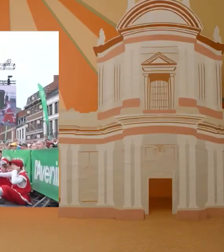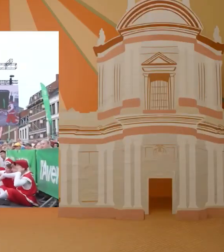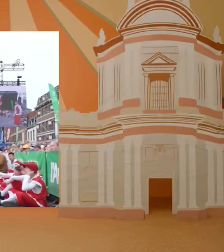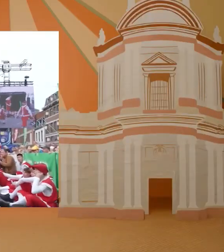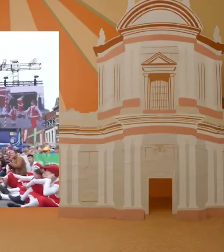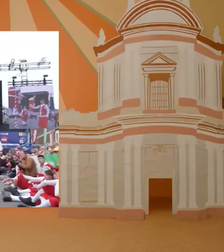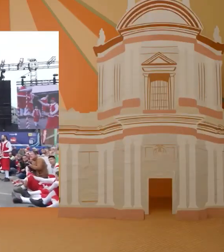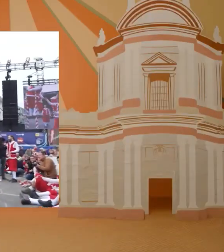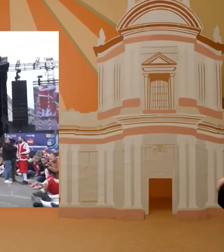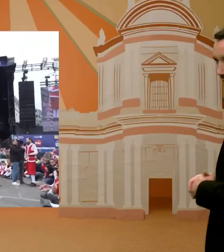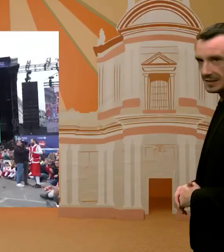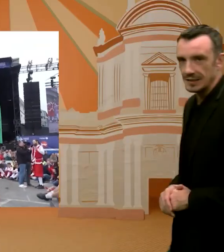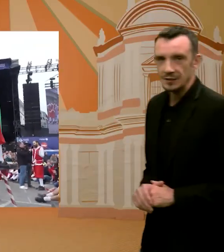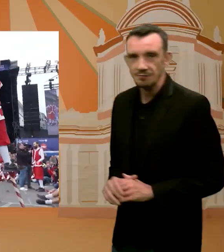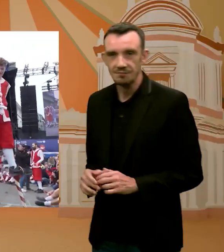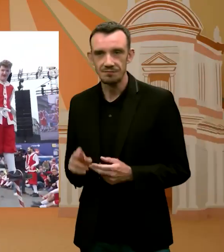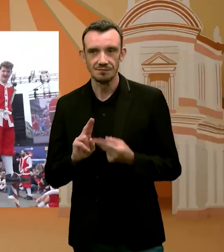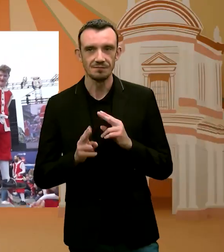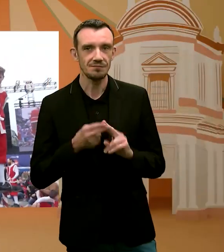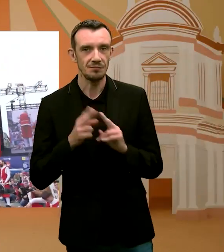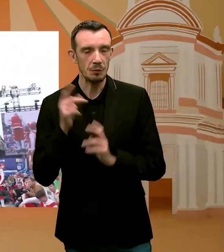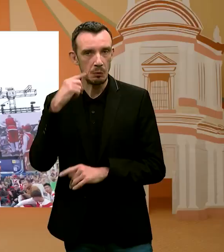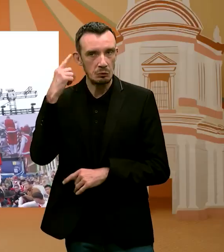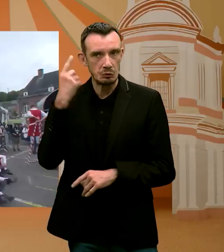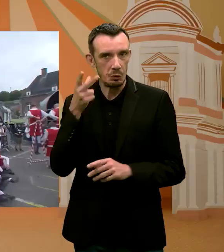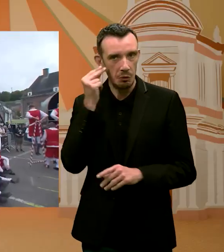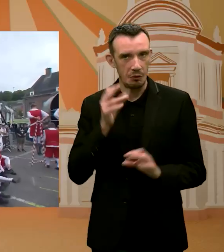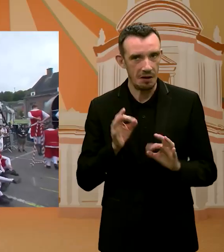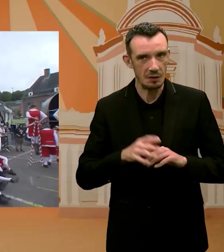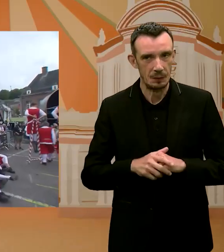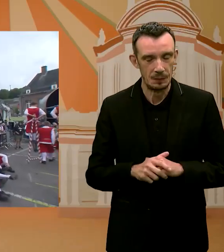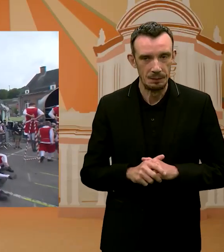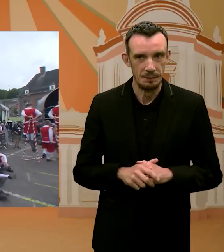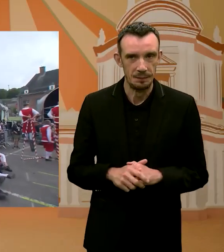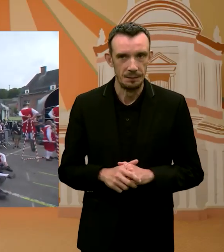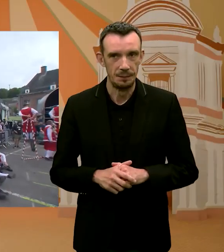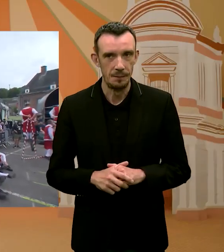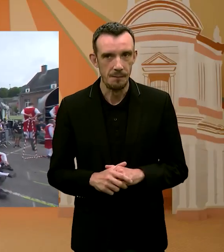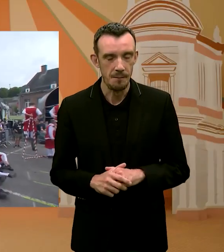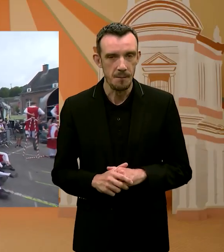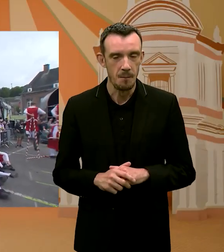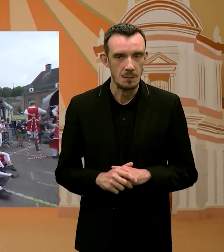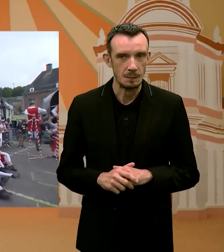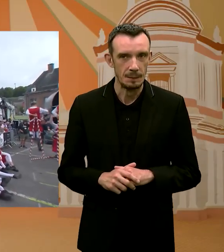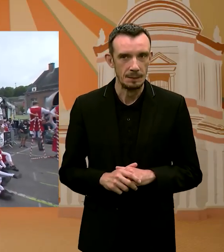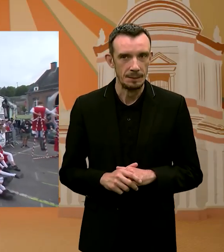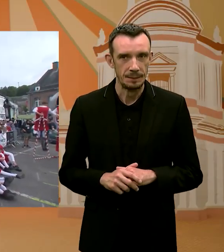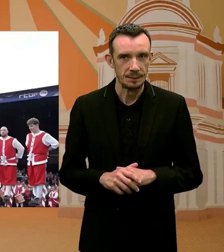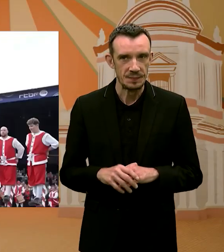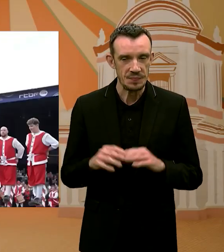la victoire avec. Maintenant, on ne sait plus vers qui aller. Donc à un moment donné, il faut se séparer en 2 groupes. Donc je fais ça va, c'est bon. J'en prends un et vous